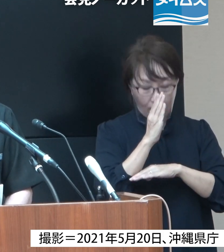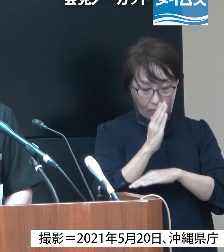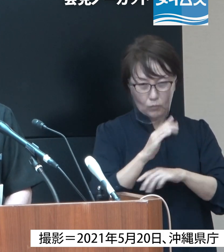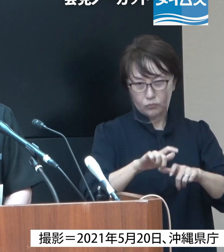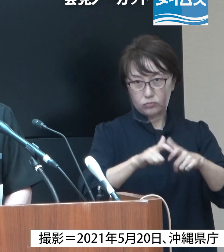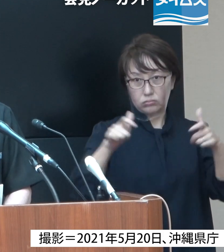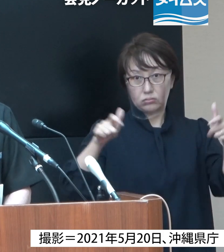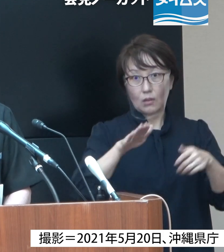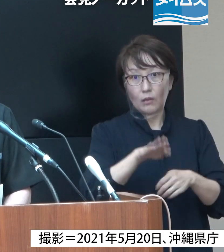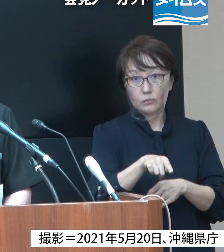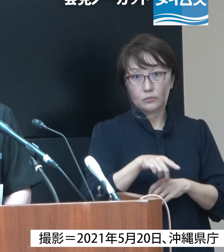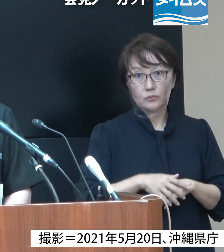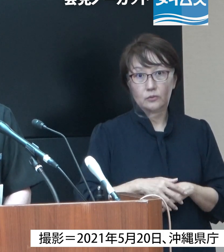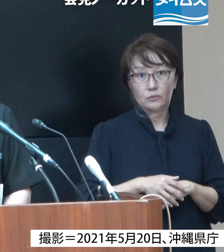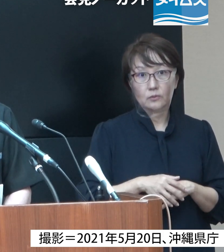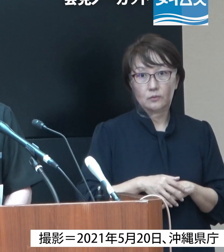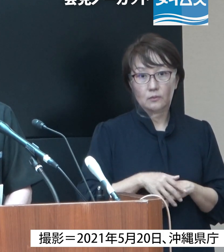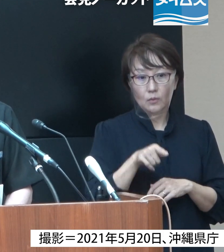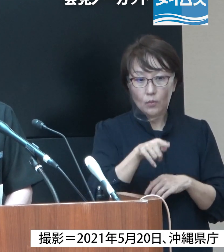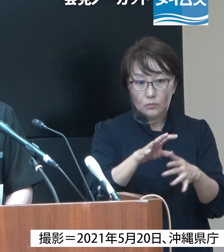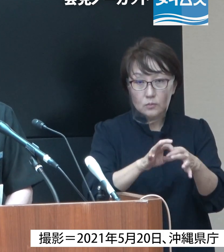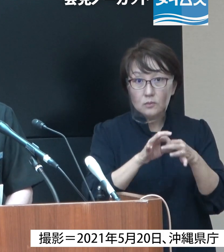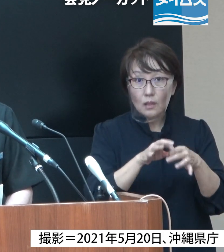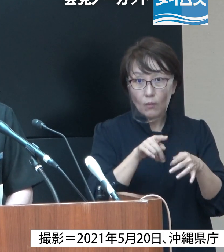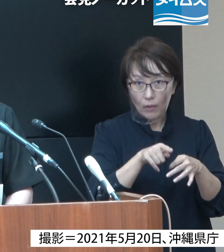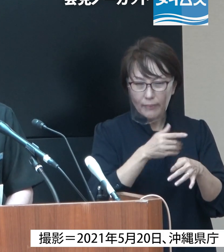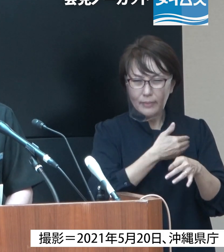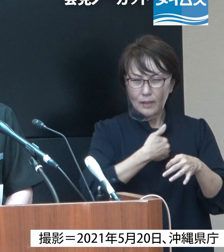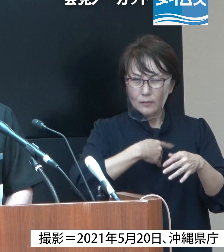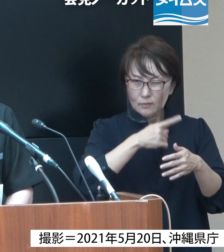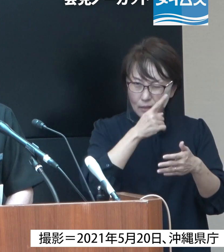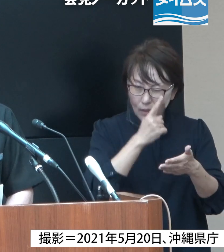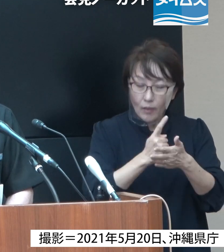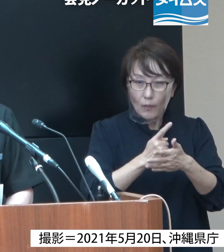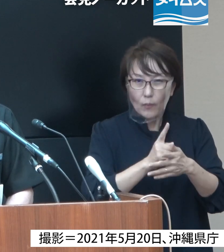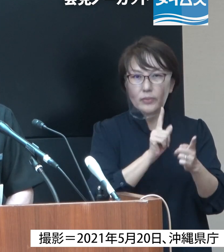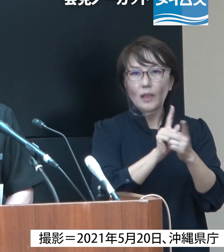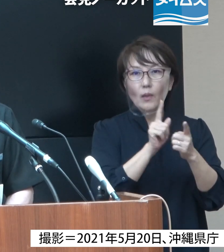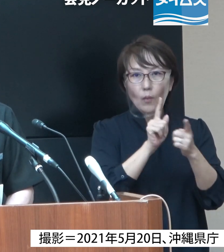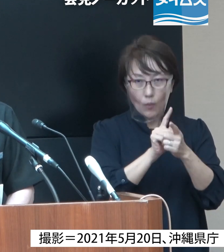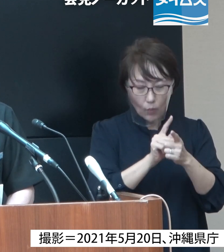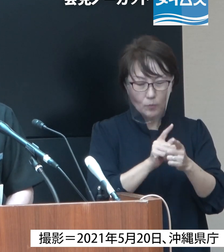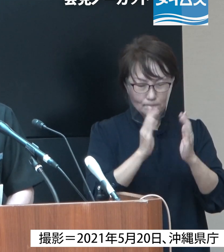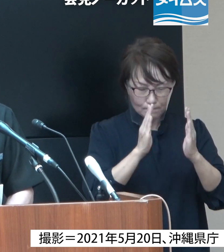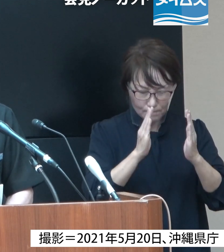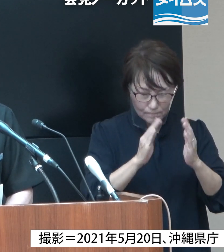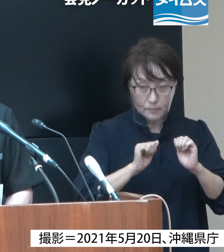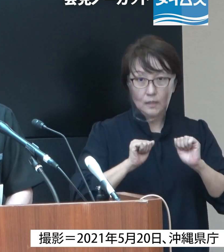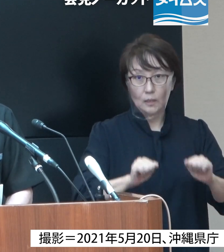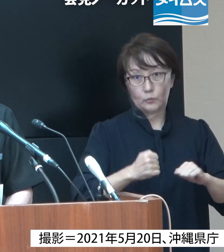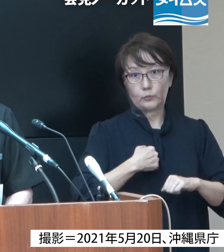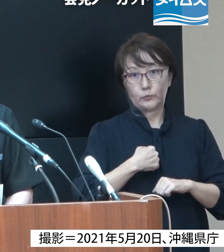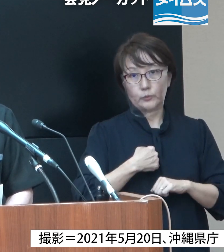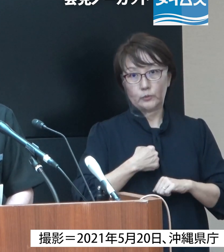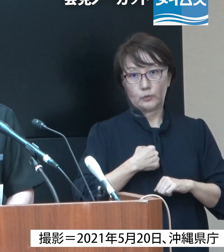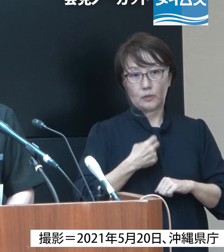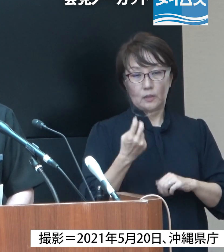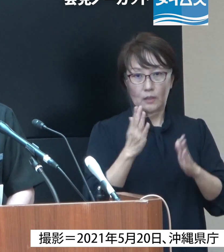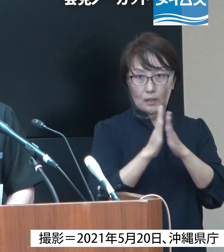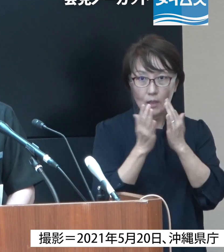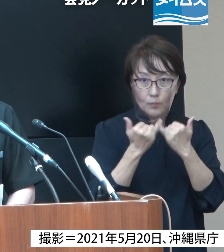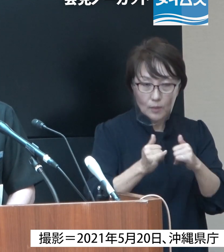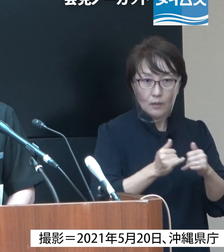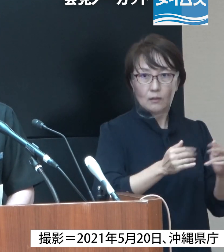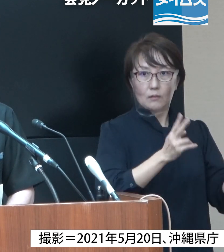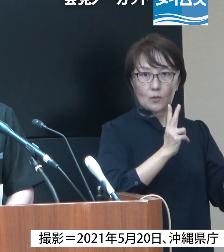ています。ですからそのことについてはできうる対応を懸命に取りつつ、やはり県民や業者の方々